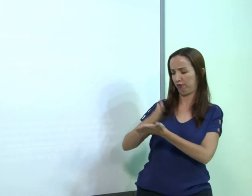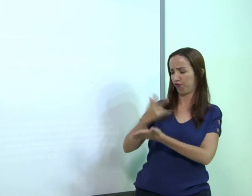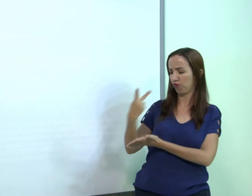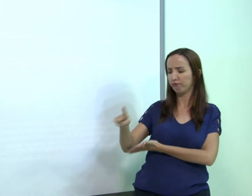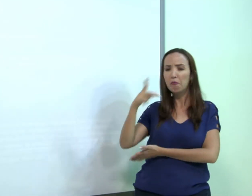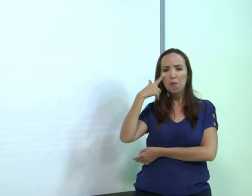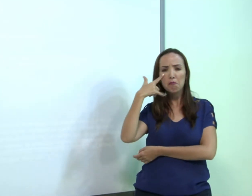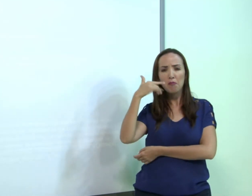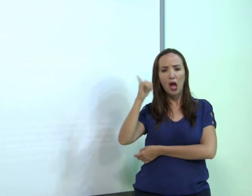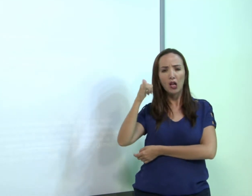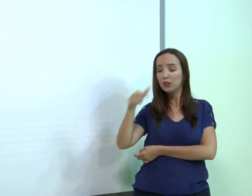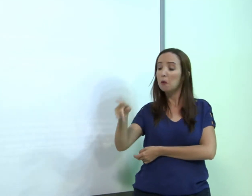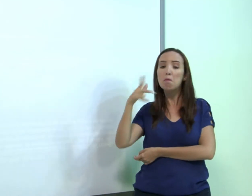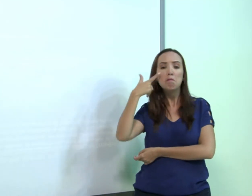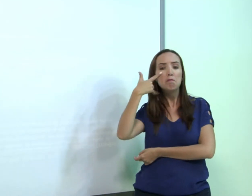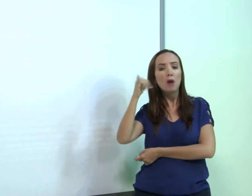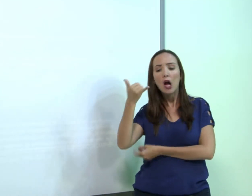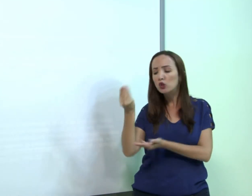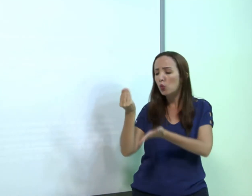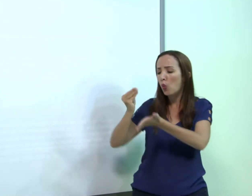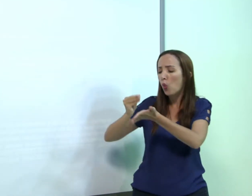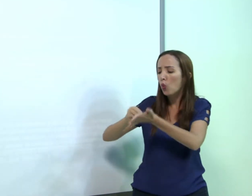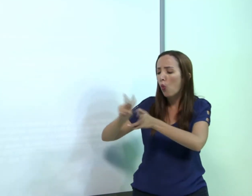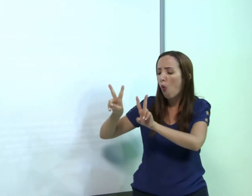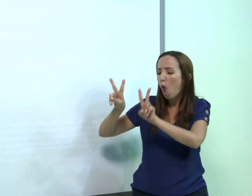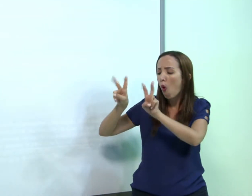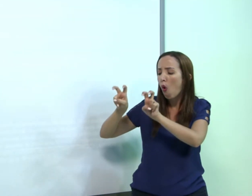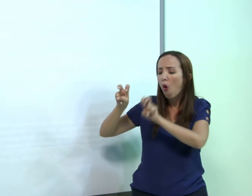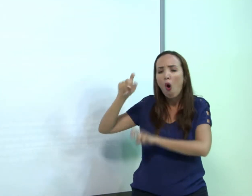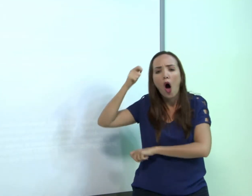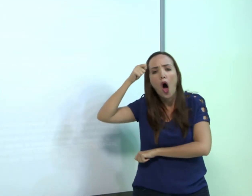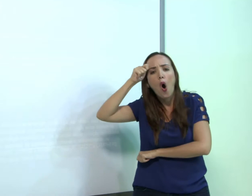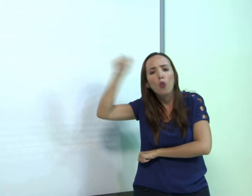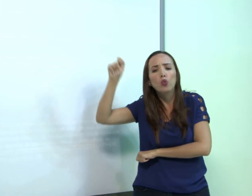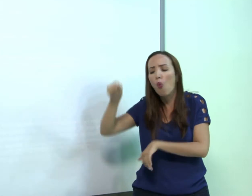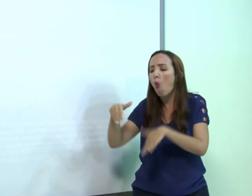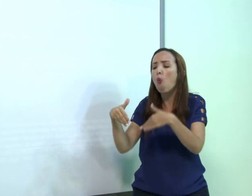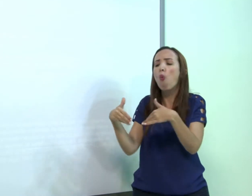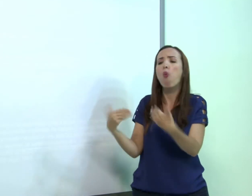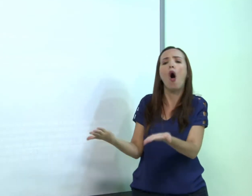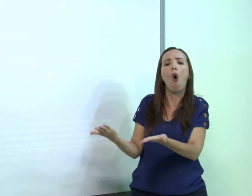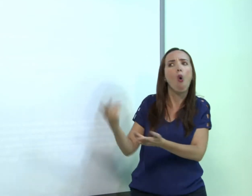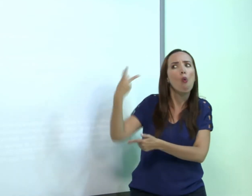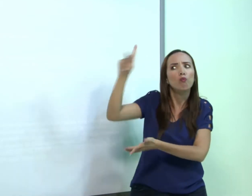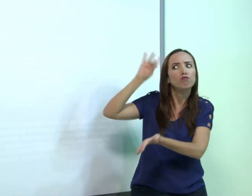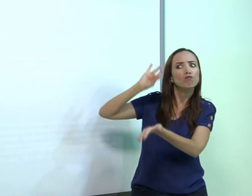Se você viu o livro de Marisa, então qual autor você vai